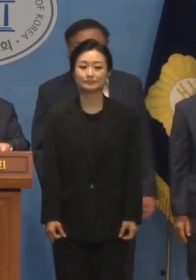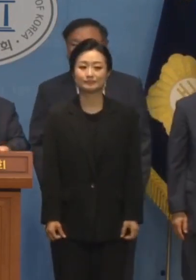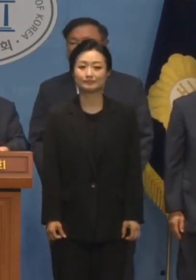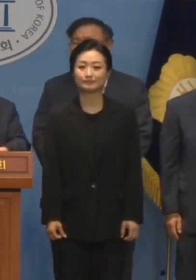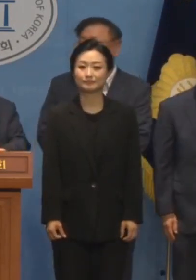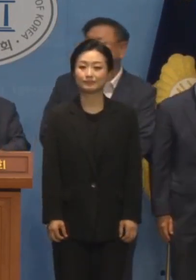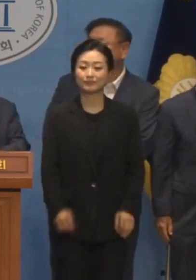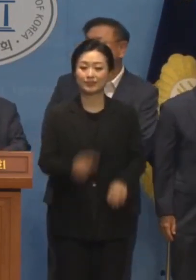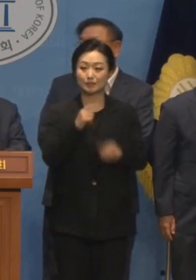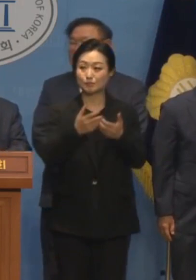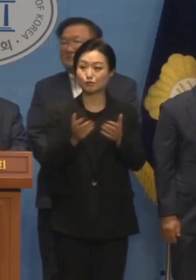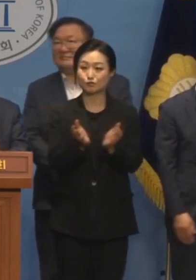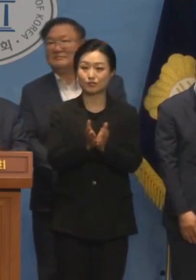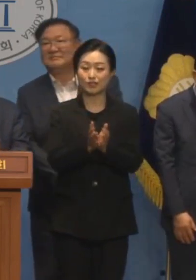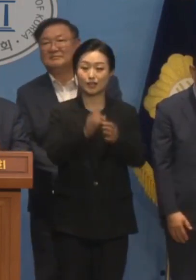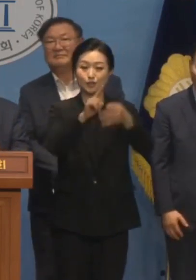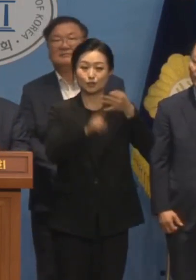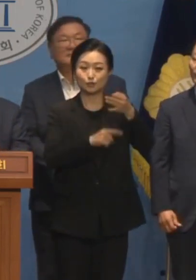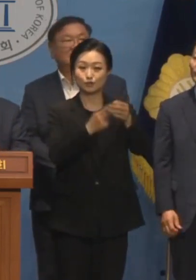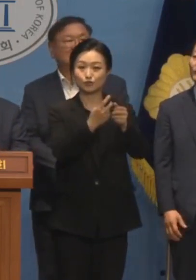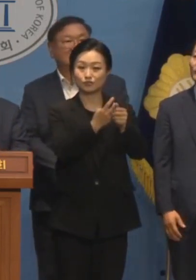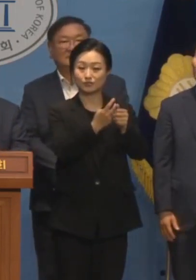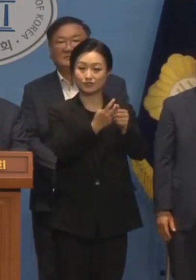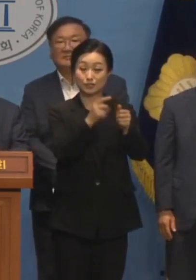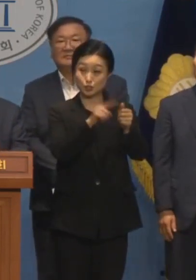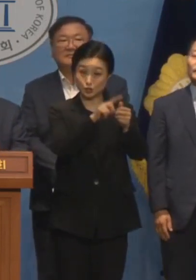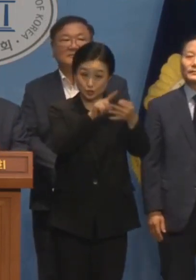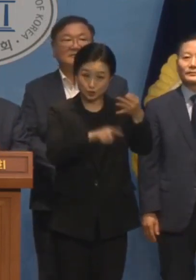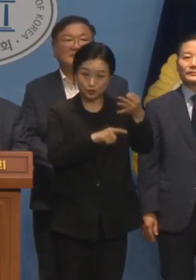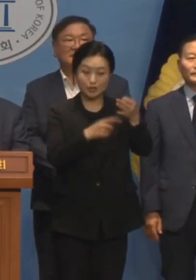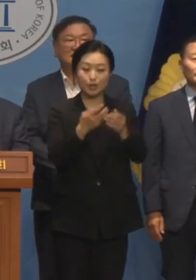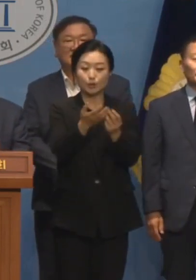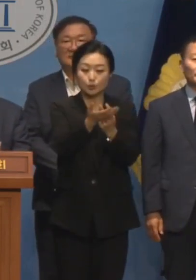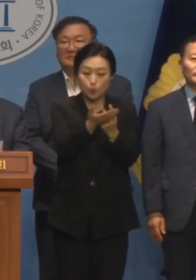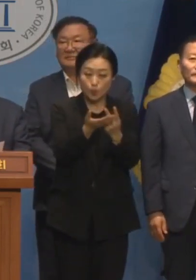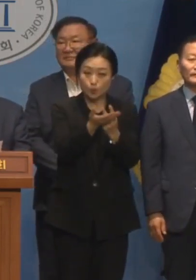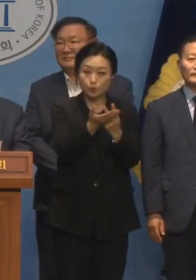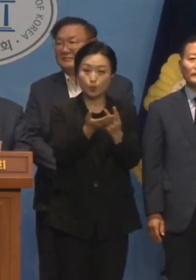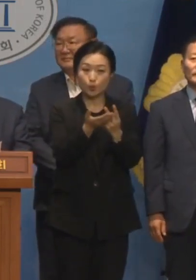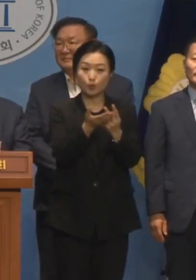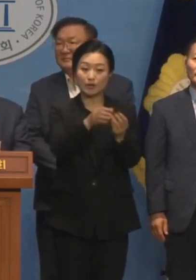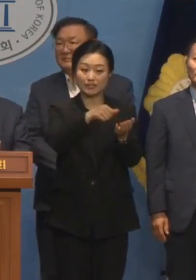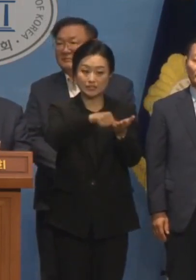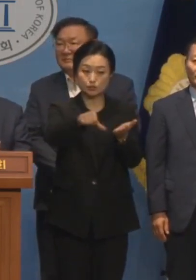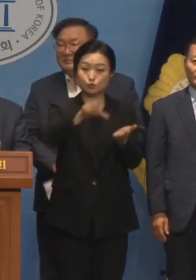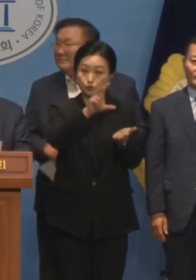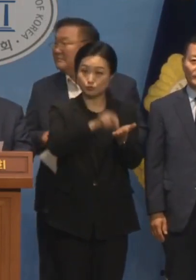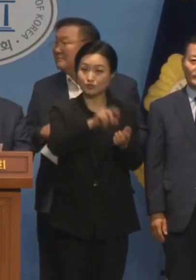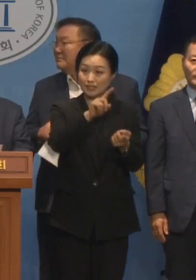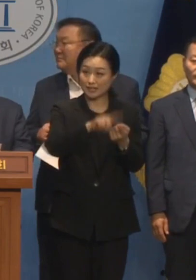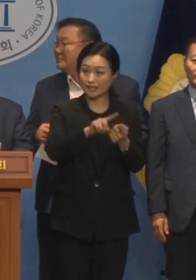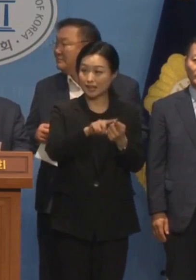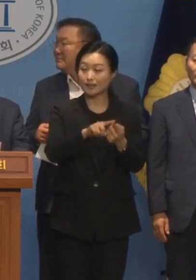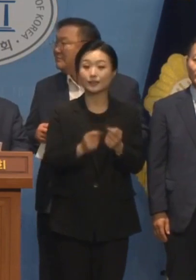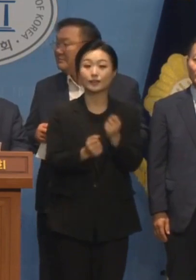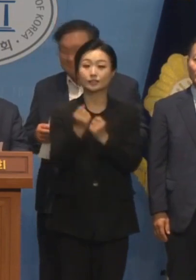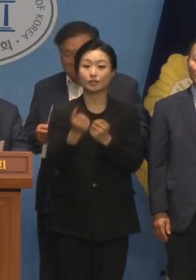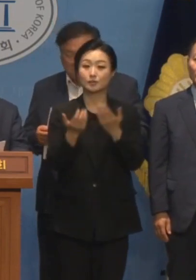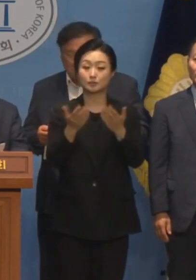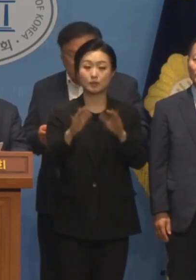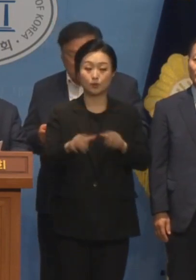네, 민주당 윤석열 정권 독도 지우기 진상조사 특별위원회 기자회견을 하겠습니다. 먼저